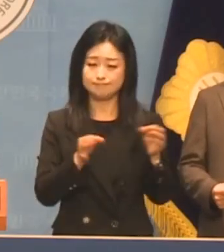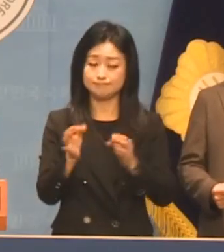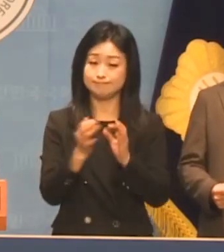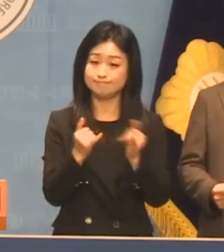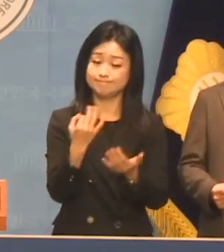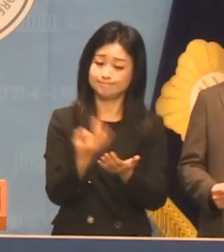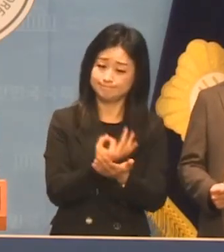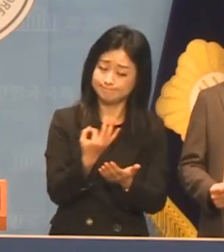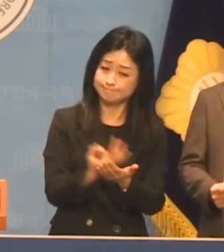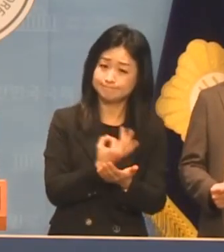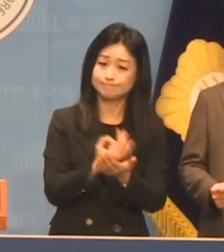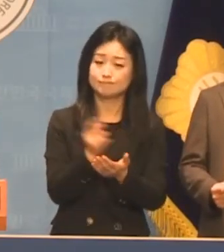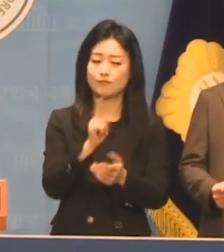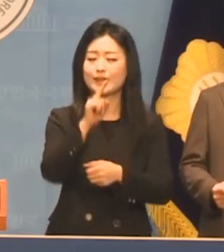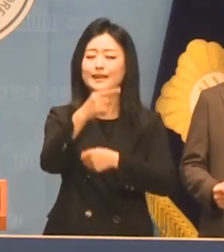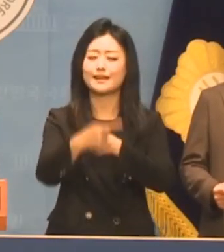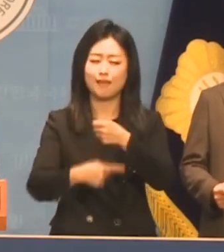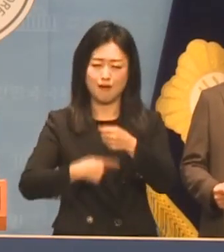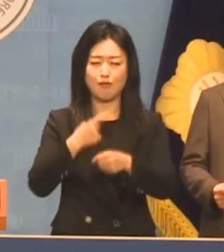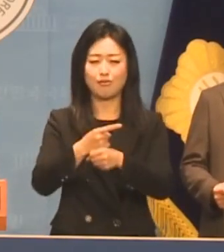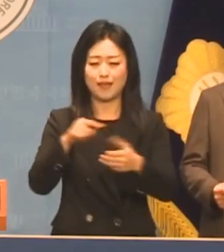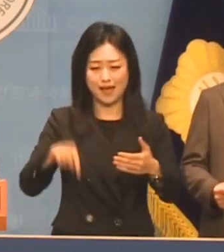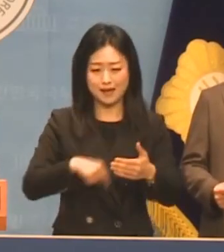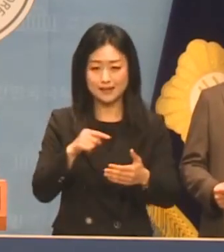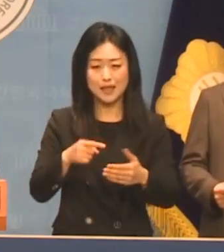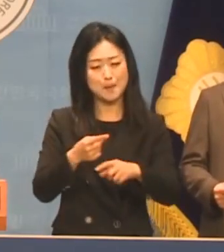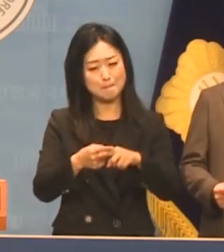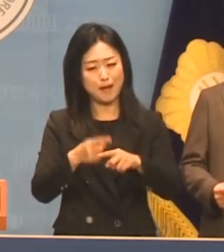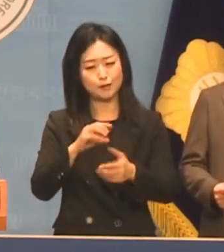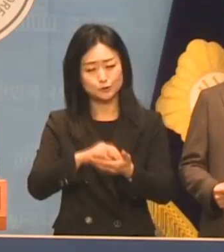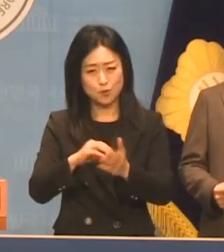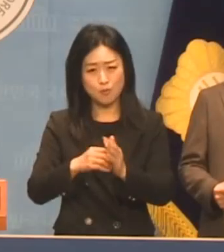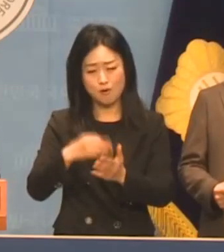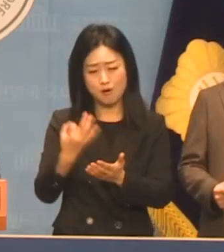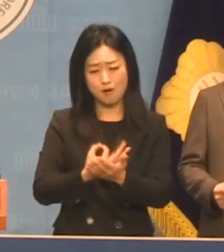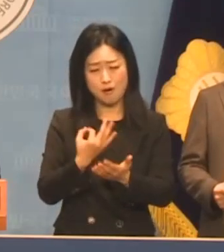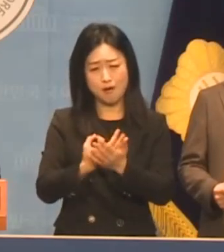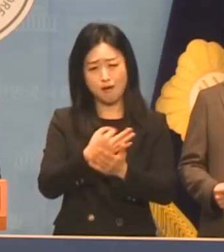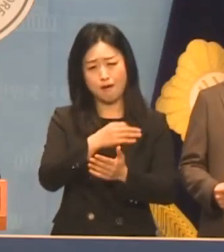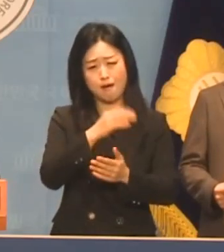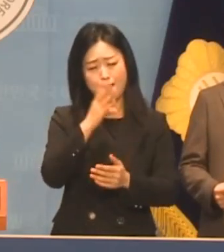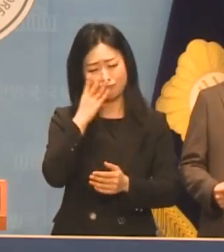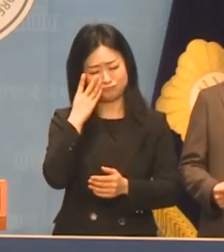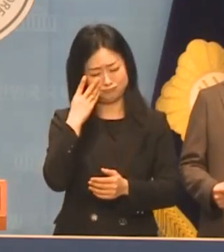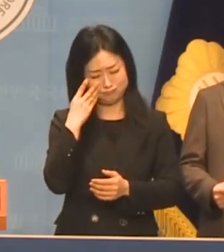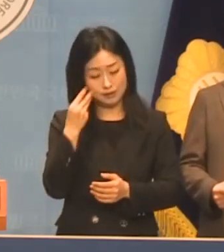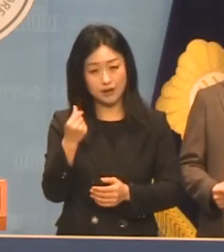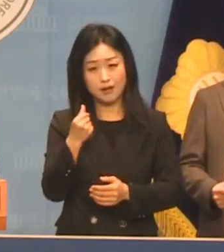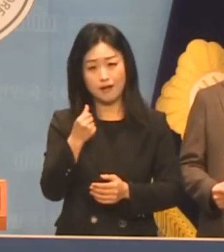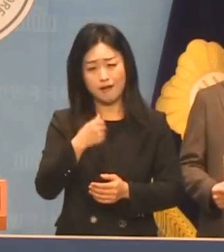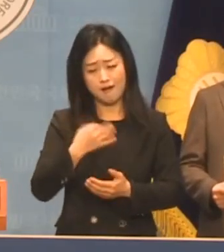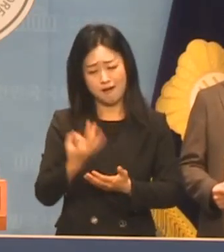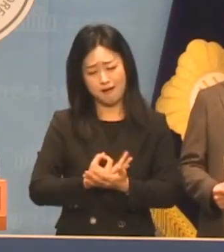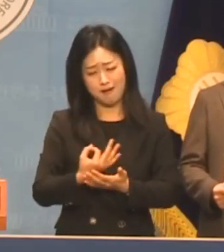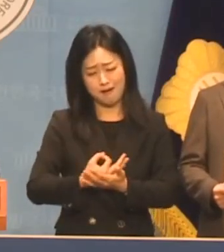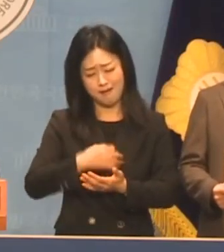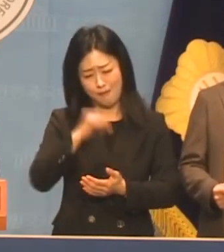자영업이 1년치의 절반 매출을 차지할 정도로 아주 중요한 시기입니다.